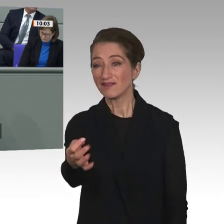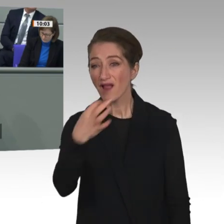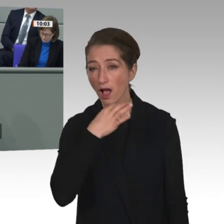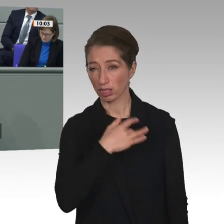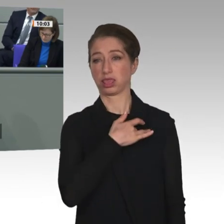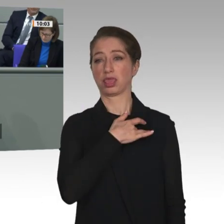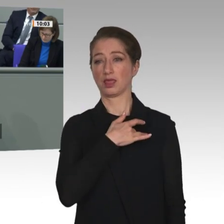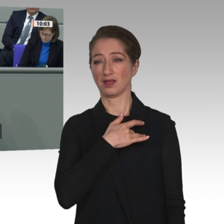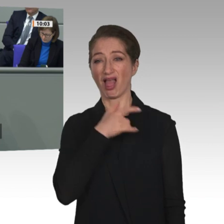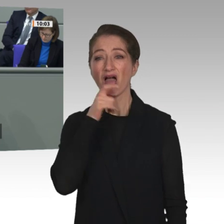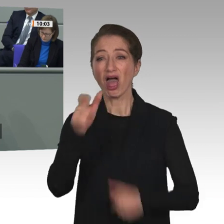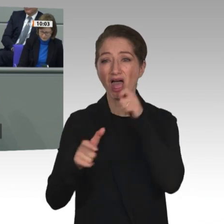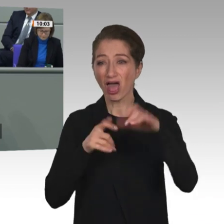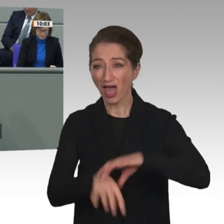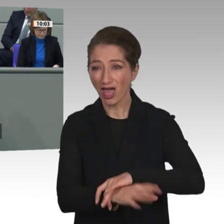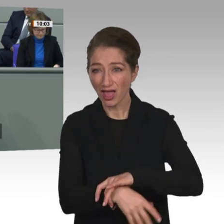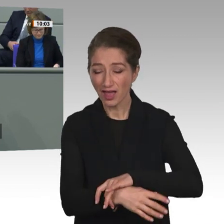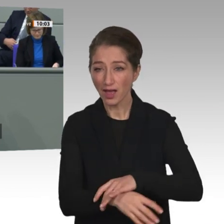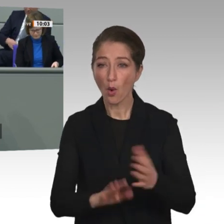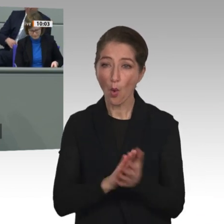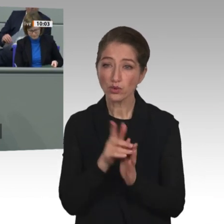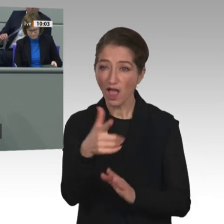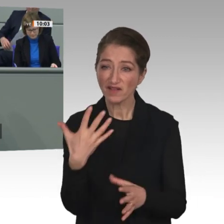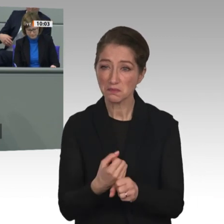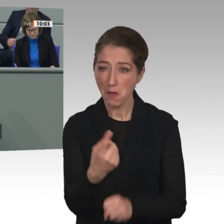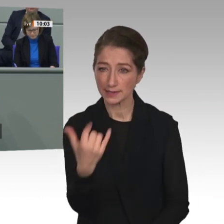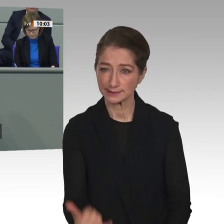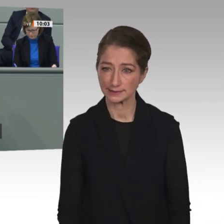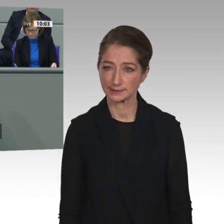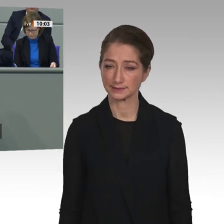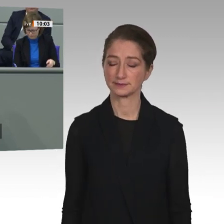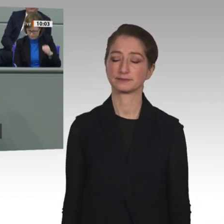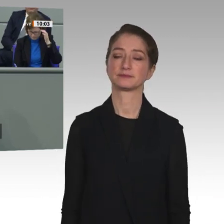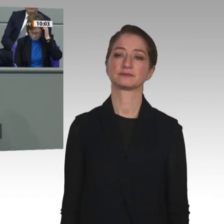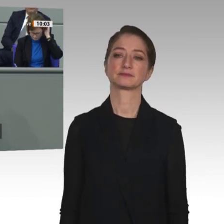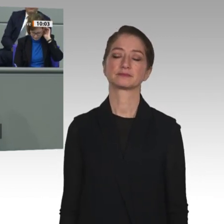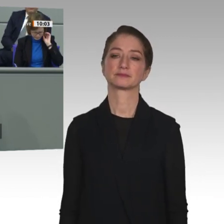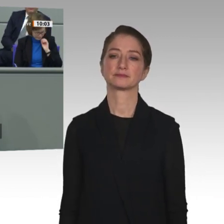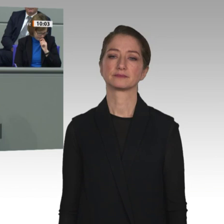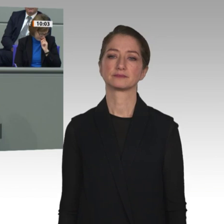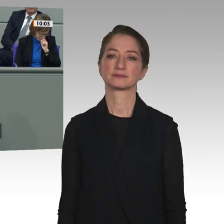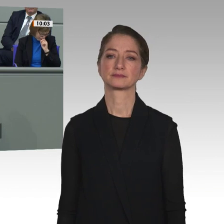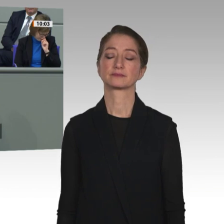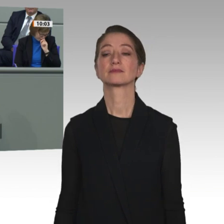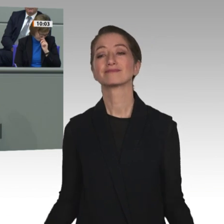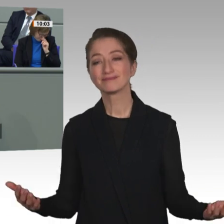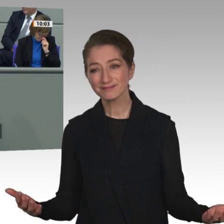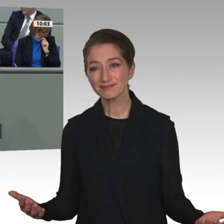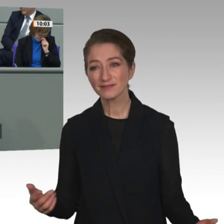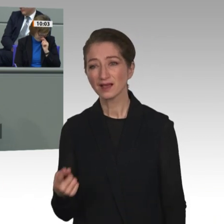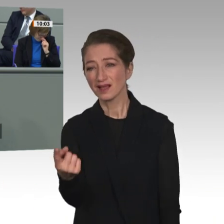Worte oder gibt es auch wirksame politische Maßnahmen? Und ihr könnt uns nicht